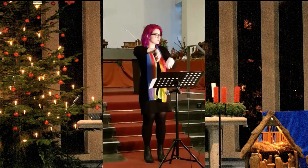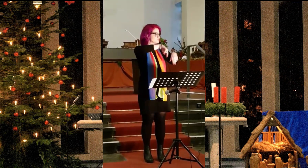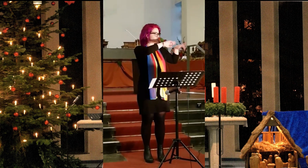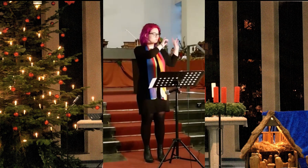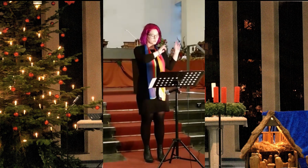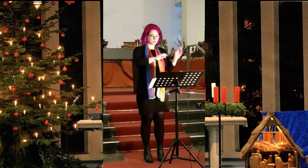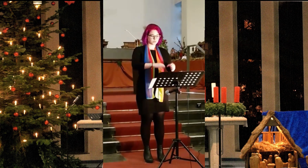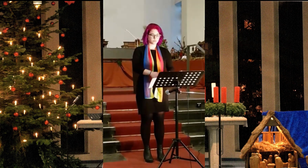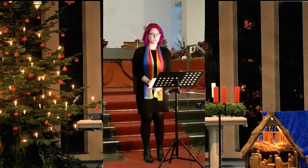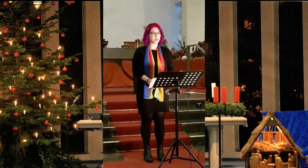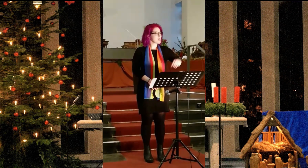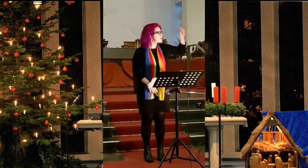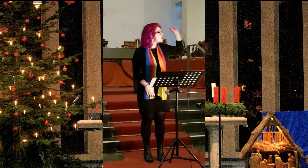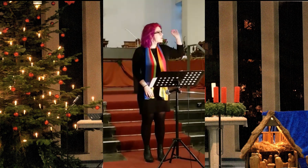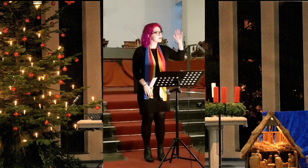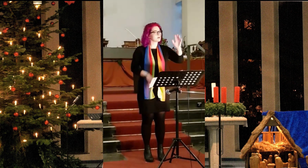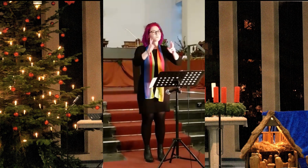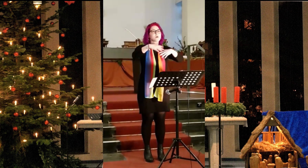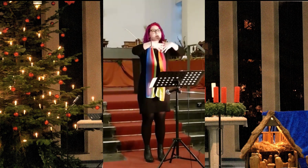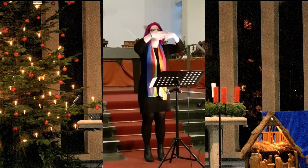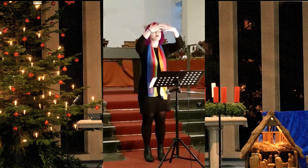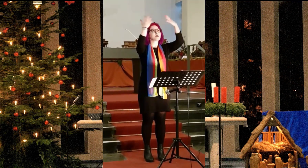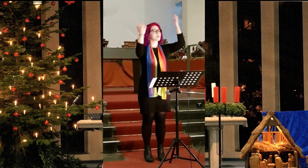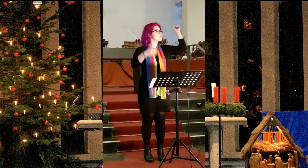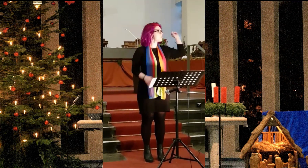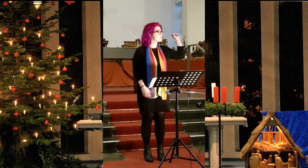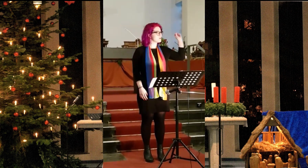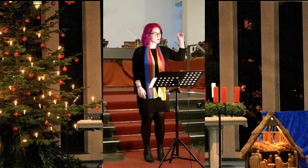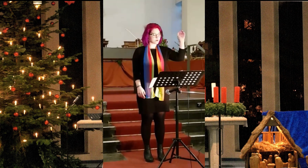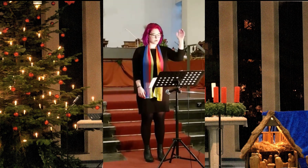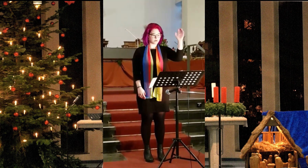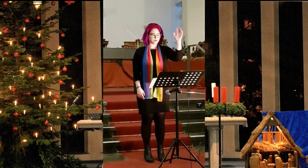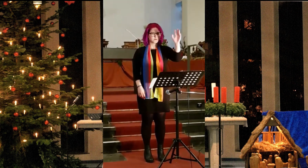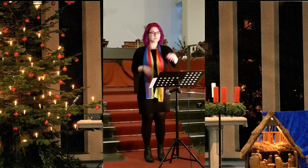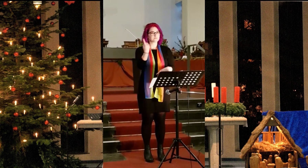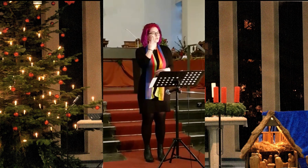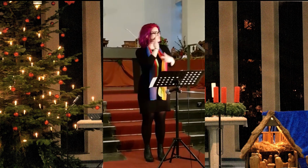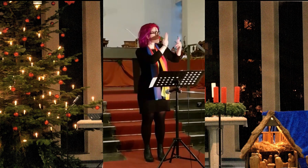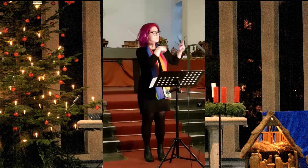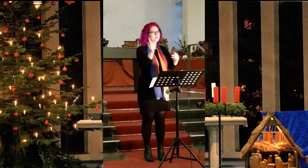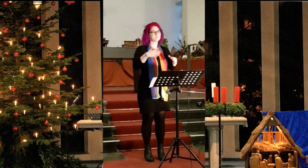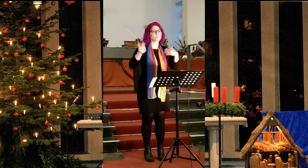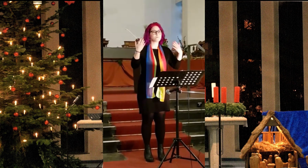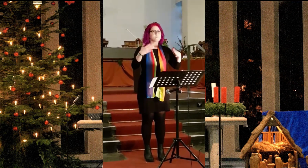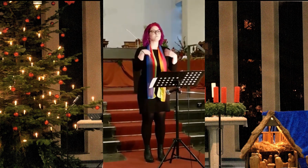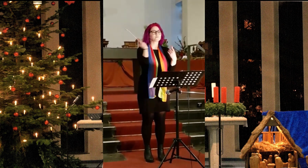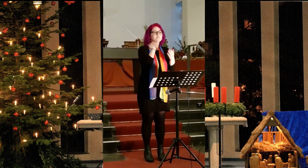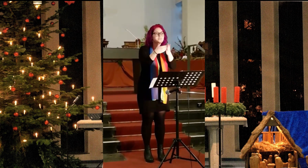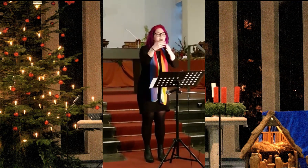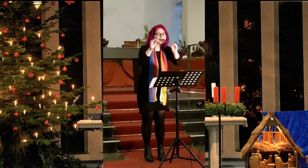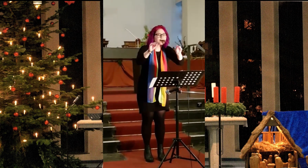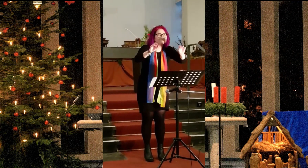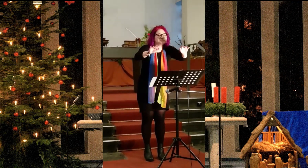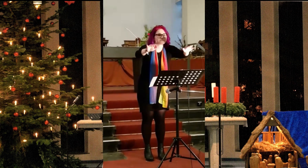Stern über Bethlehem, kehren wir zurück, steht doch dein heller Schein in unserem Blick. Und was uns